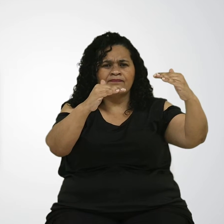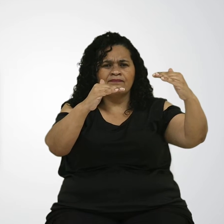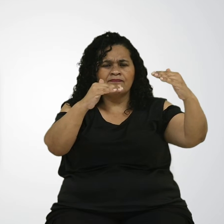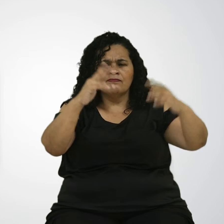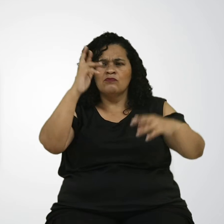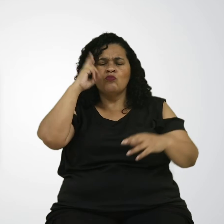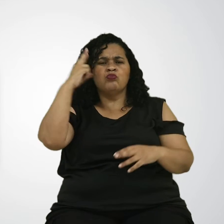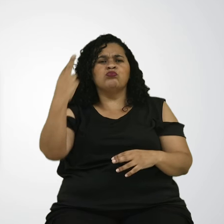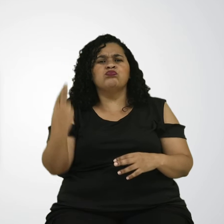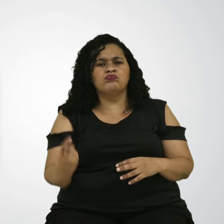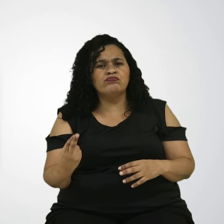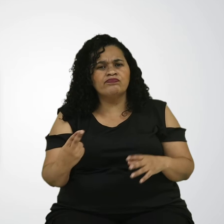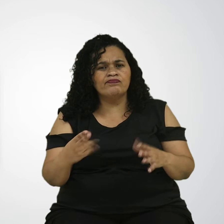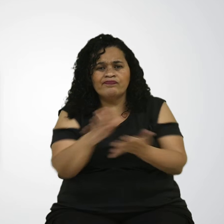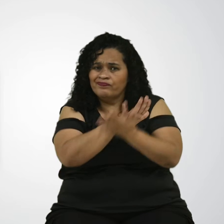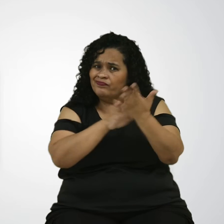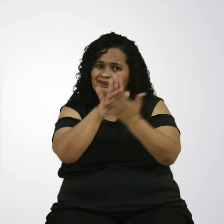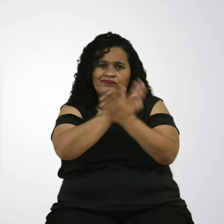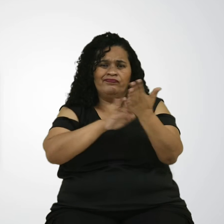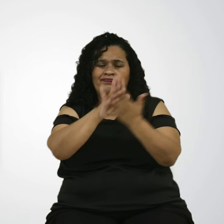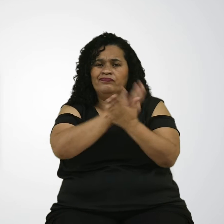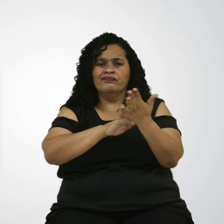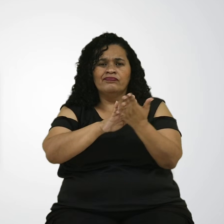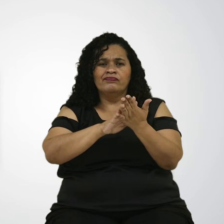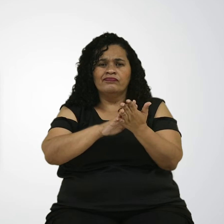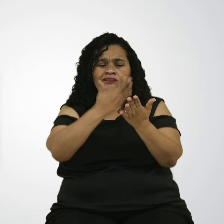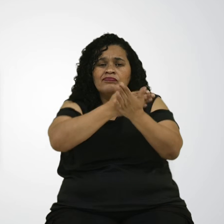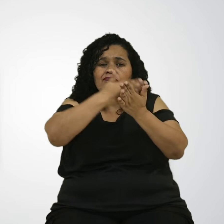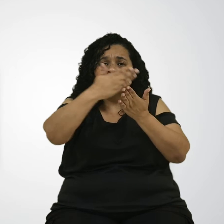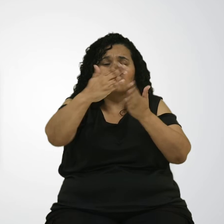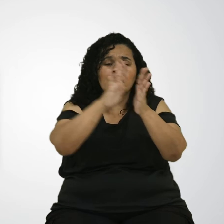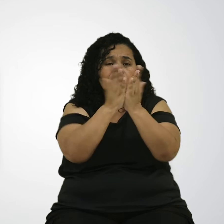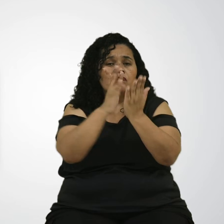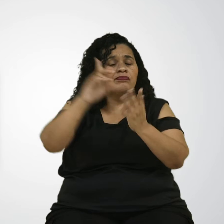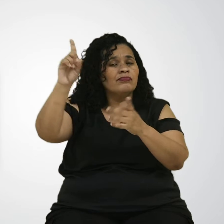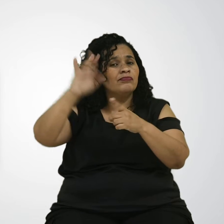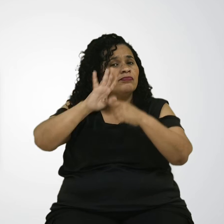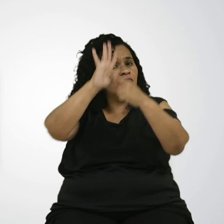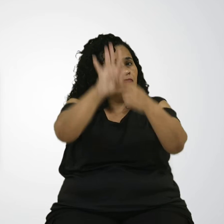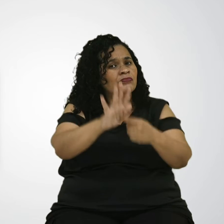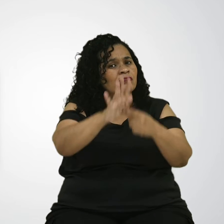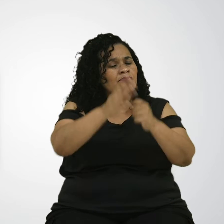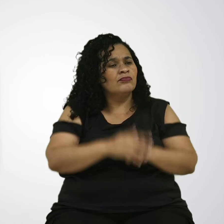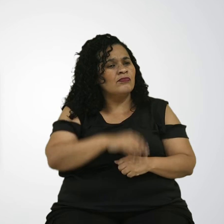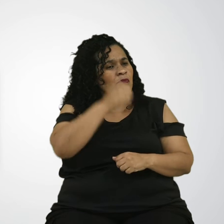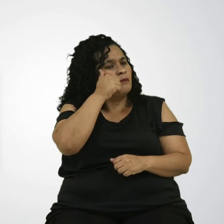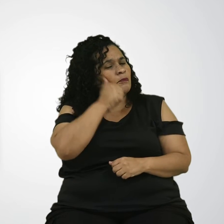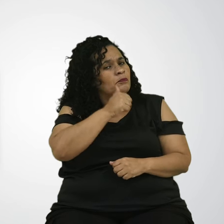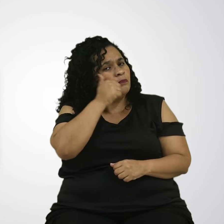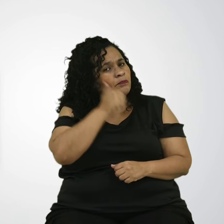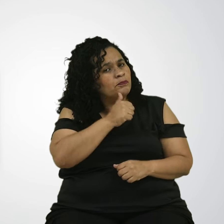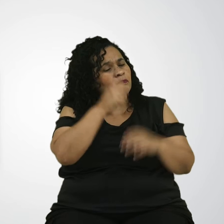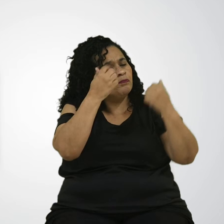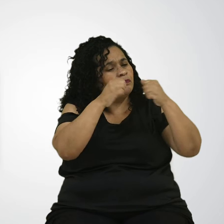dizendo: esposa, sujeitem-se cada uma ao seu marido, como é próprio a quem está no Senhor. Paulo